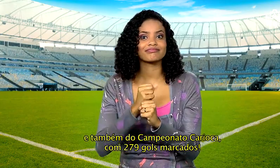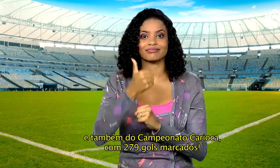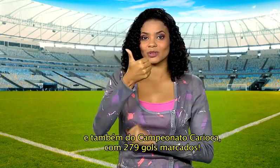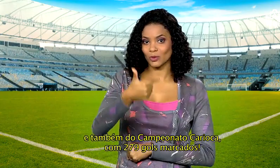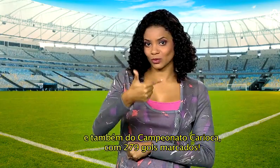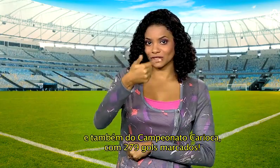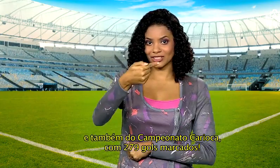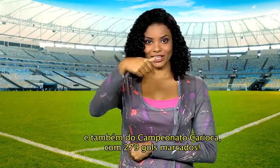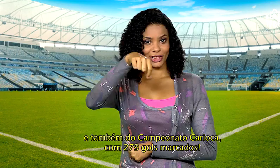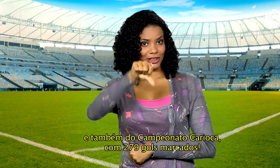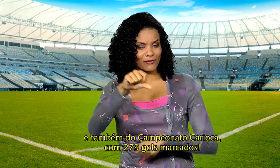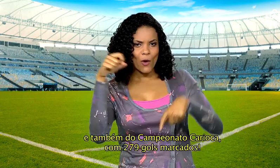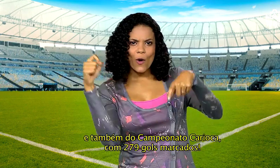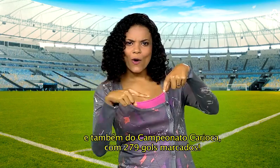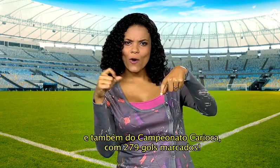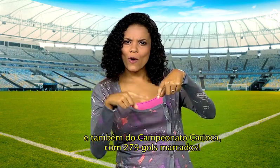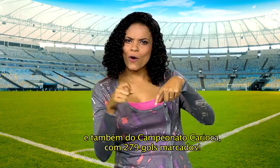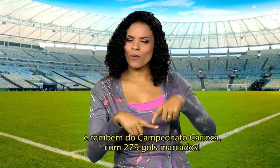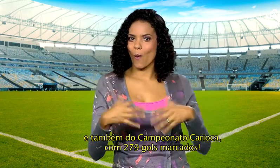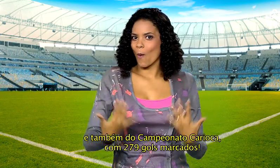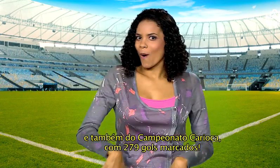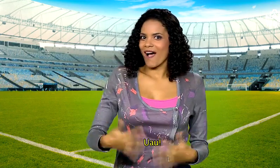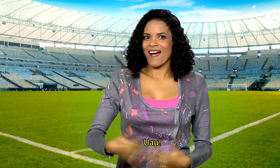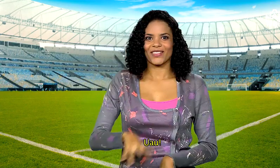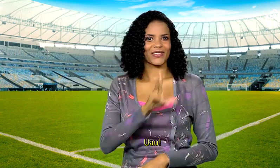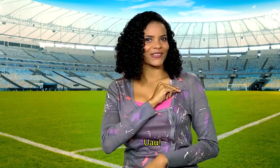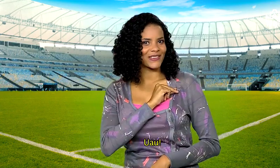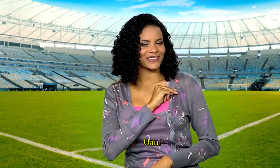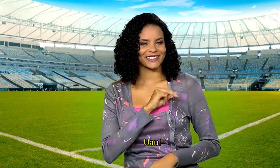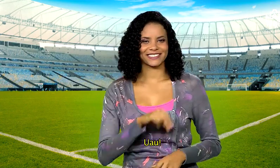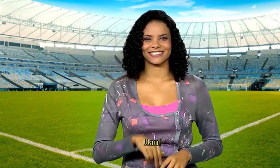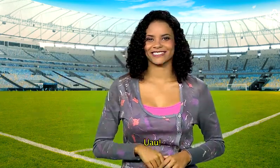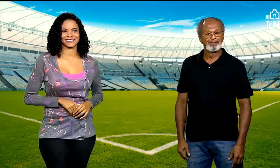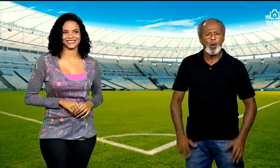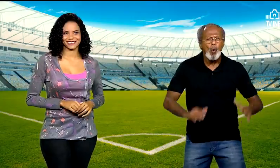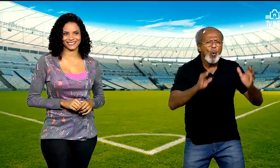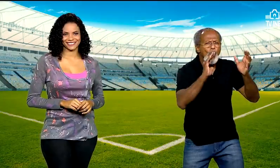com 279 gols marcados. Uau!